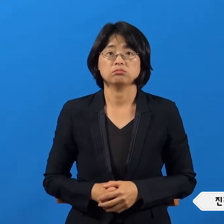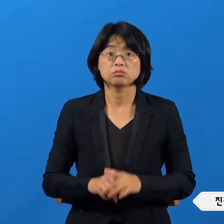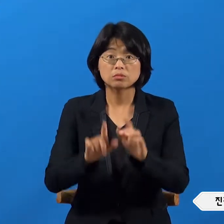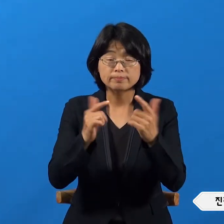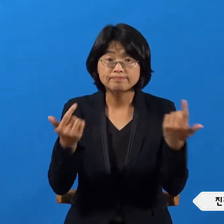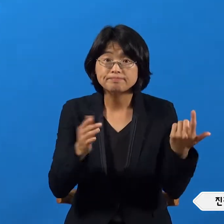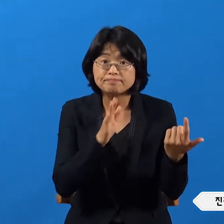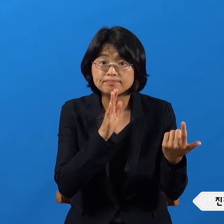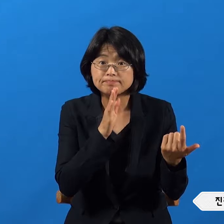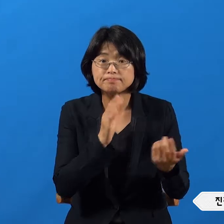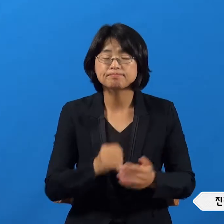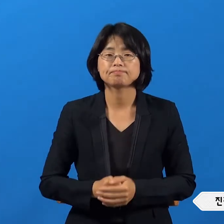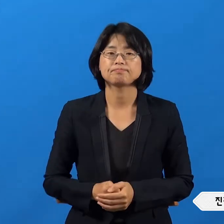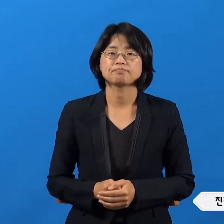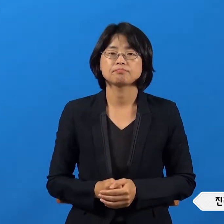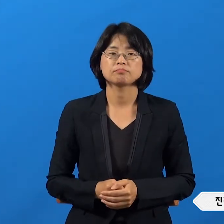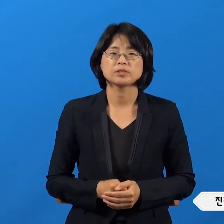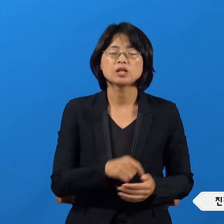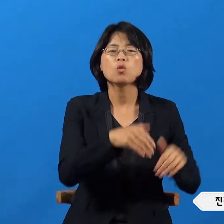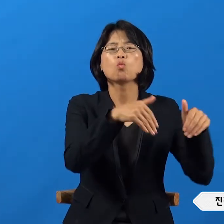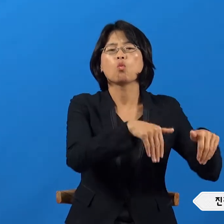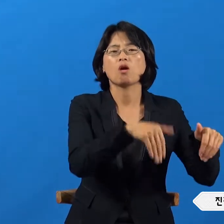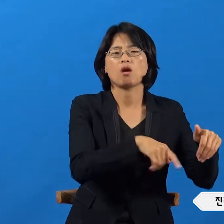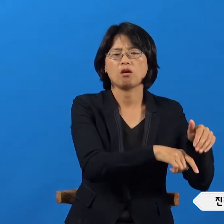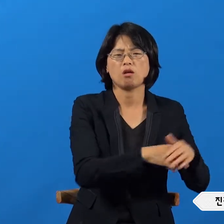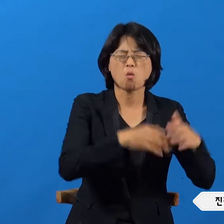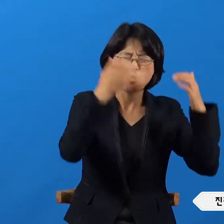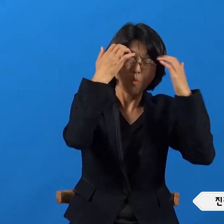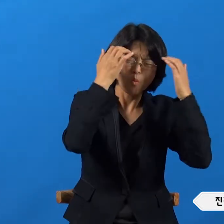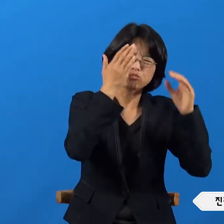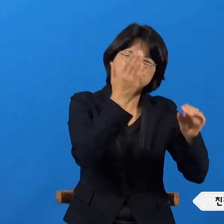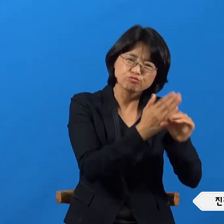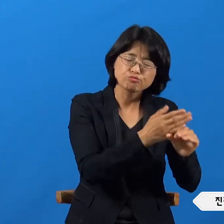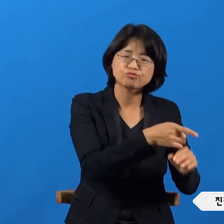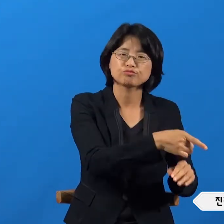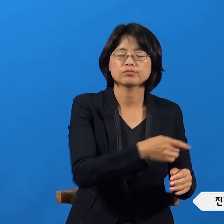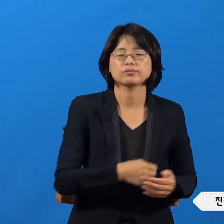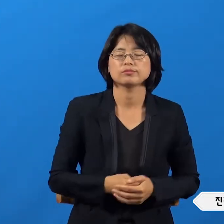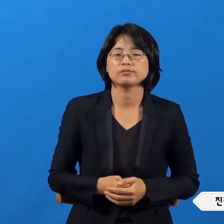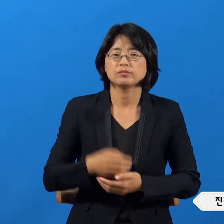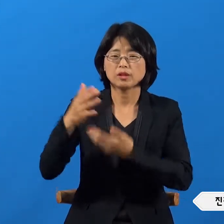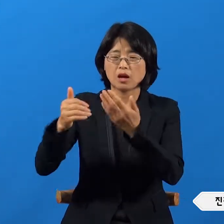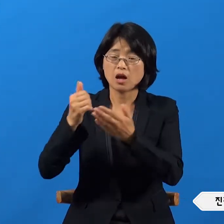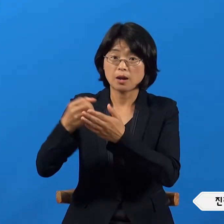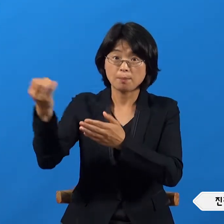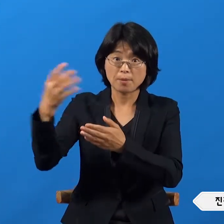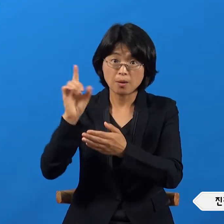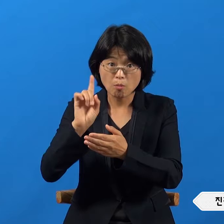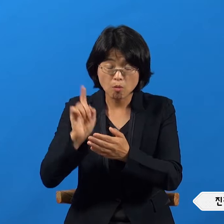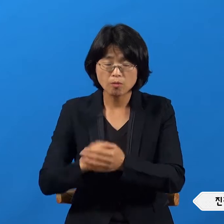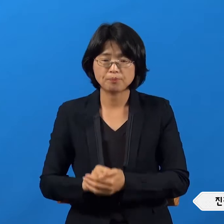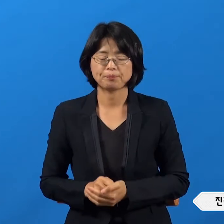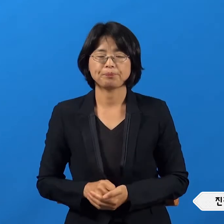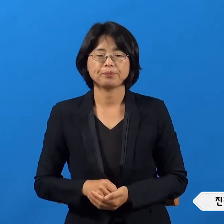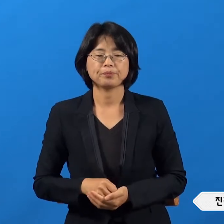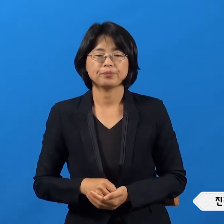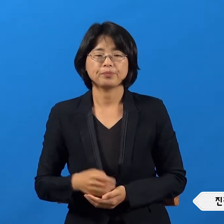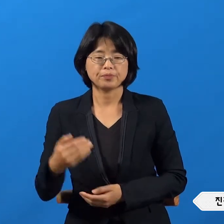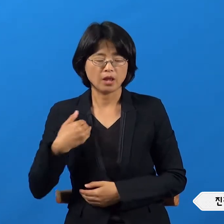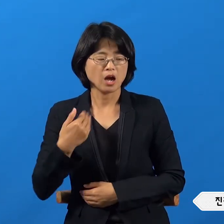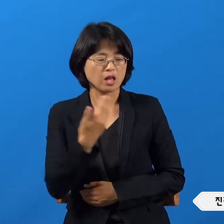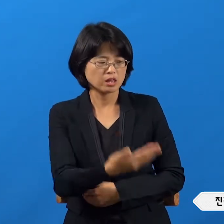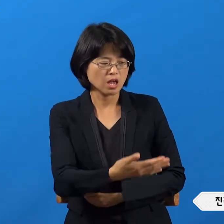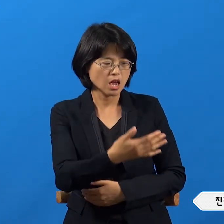노예였습니다. 고통 가운데 있었습니다. 하나님 뭐라고 말씀합니까? 내가 내 백성의 신음소리를 들었노라